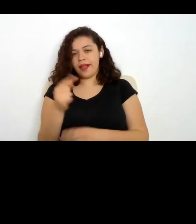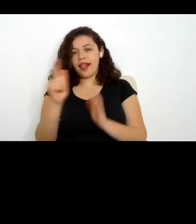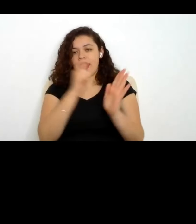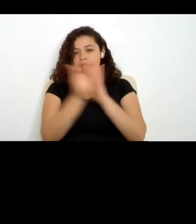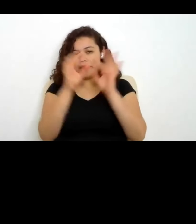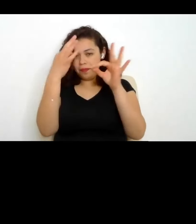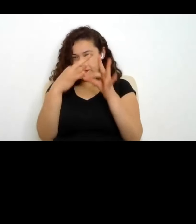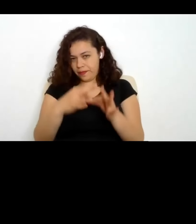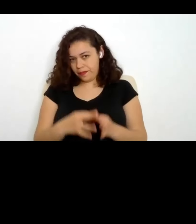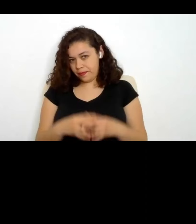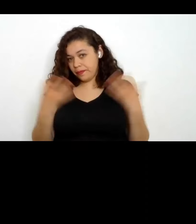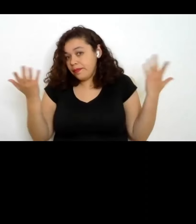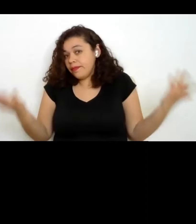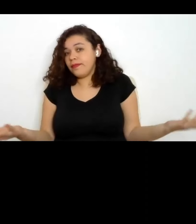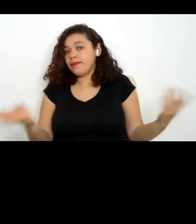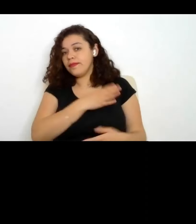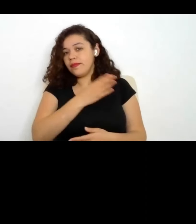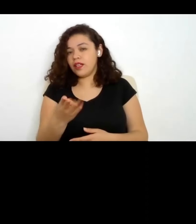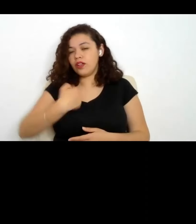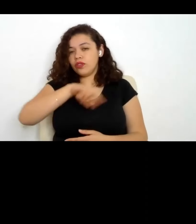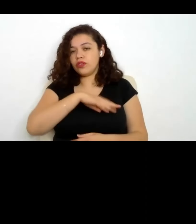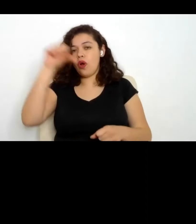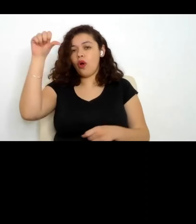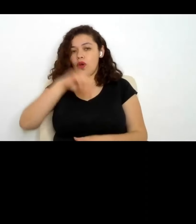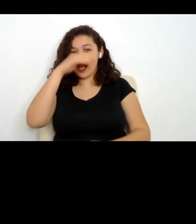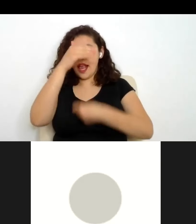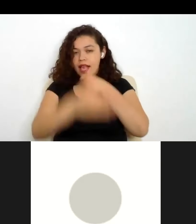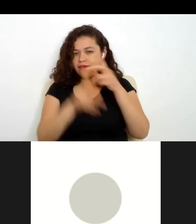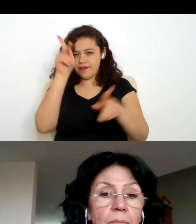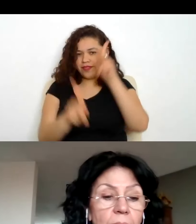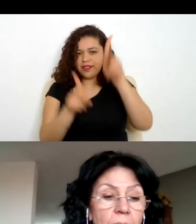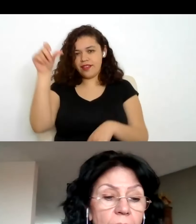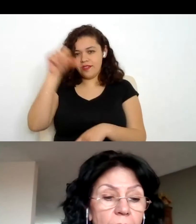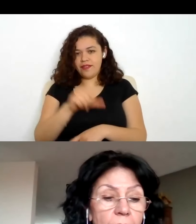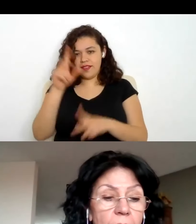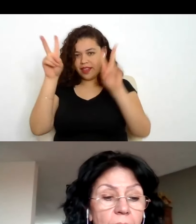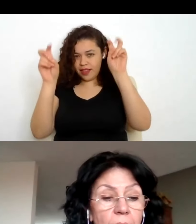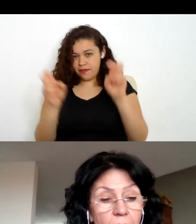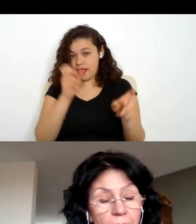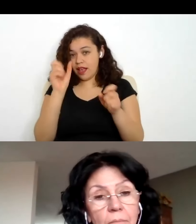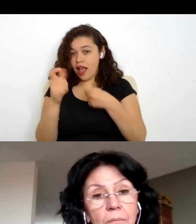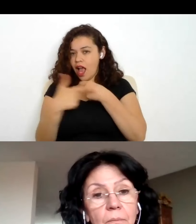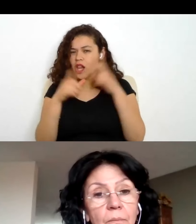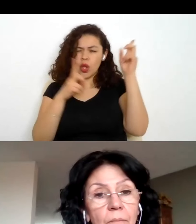¿no? Entonces, bueno, pues con esto terminamos nuestra plática del día de hoy. Si tienen alguna